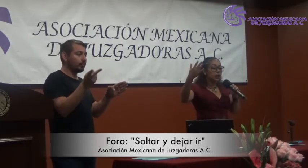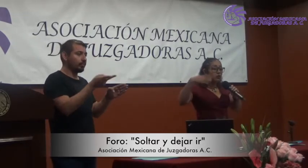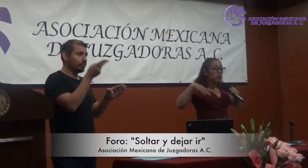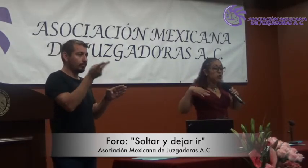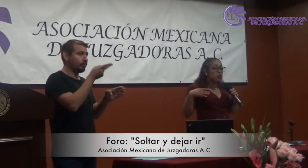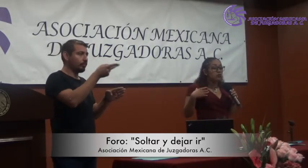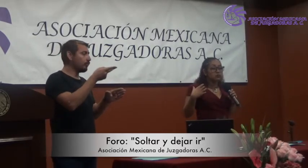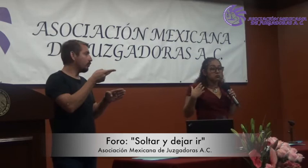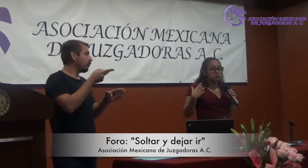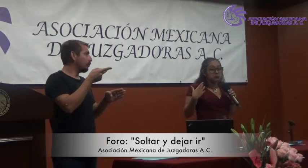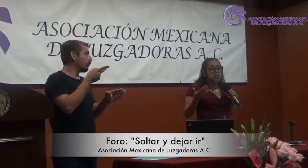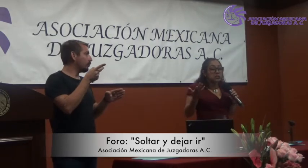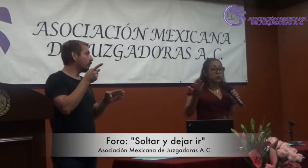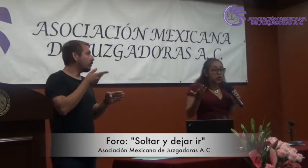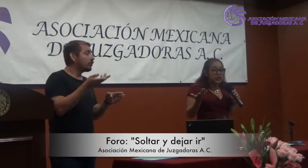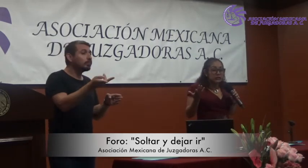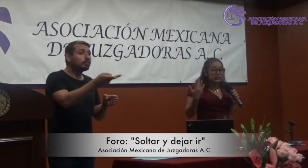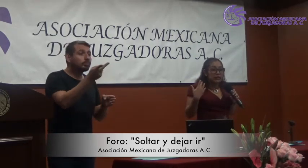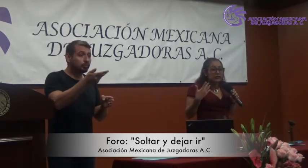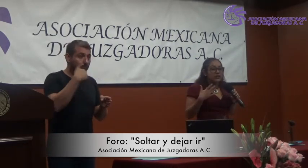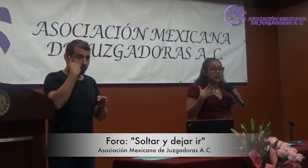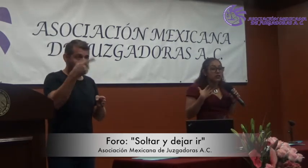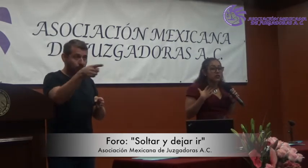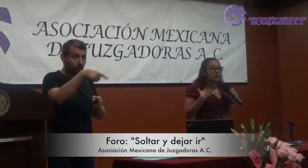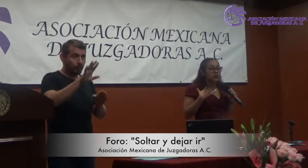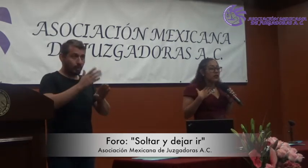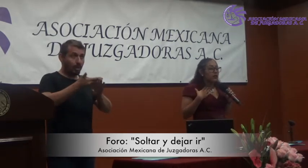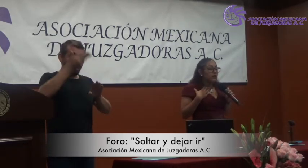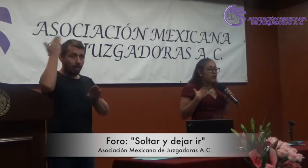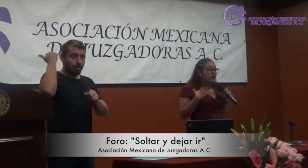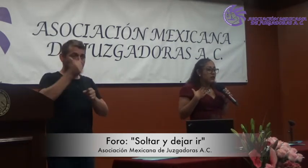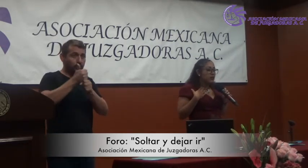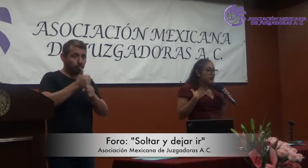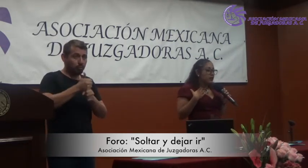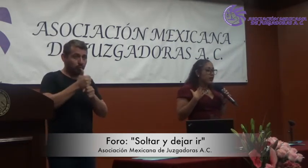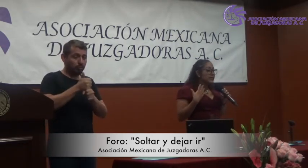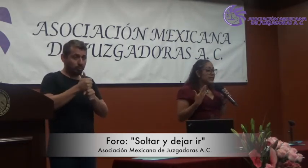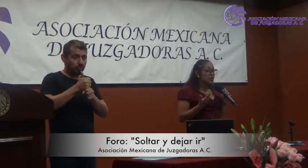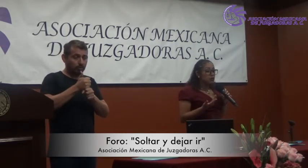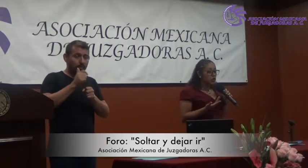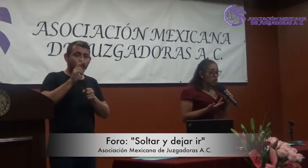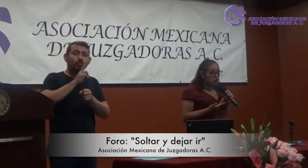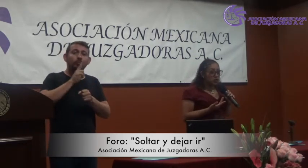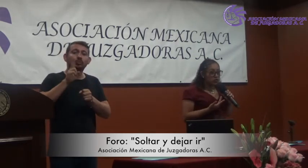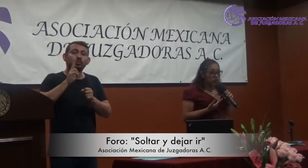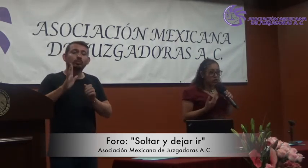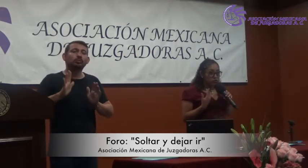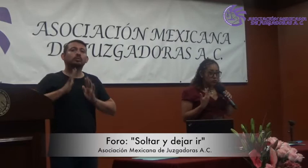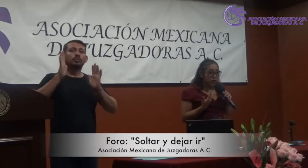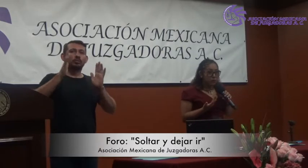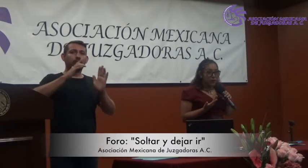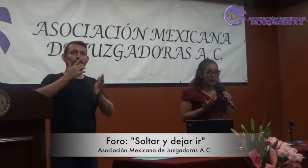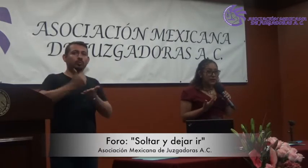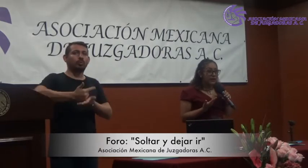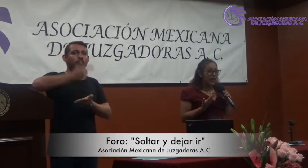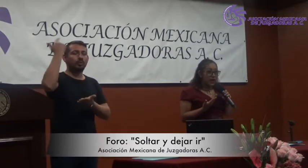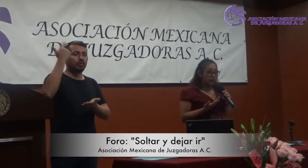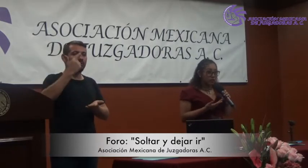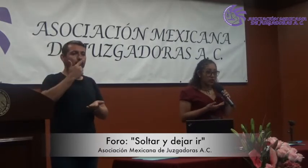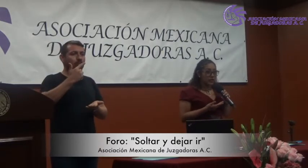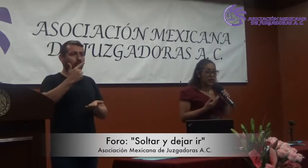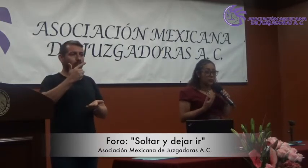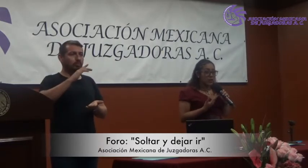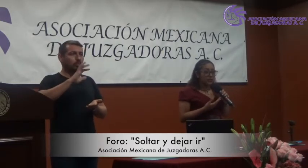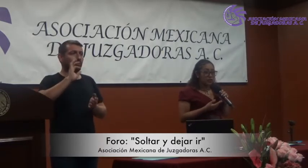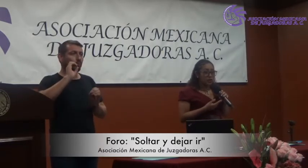si nos pueden un poco responder si han sentido estas emociones cuando pueden perder